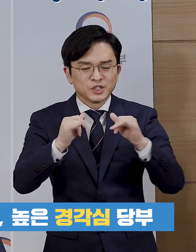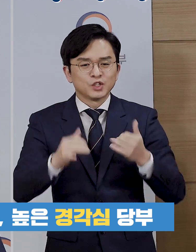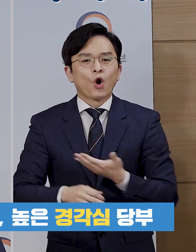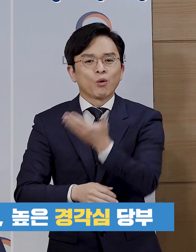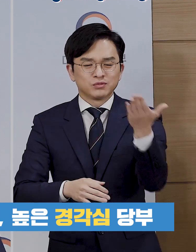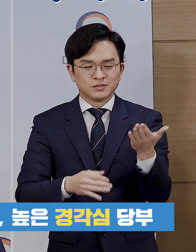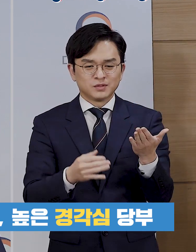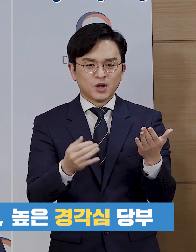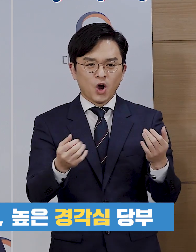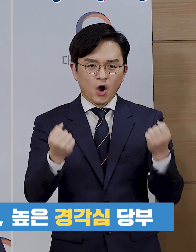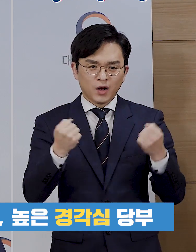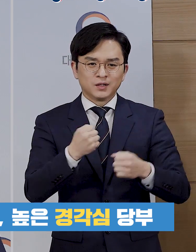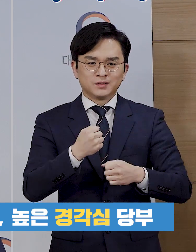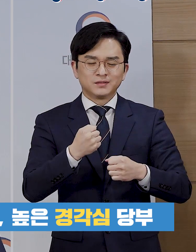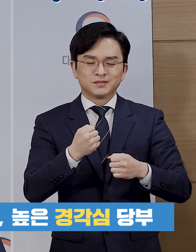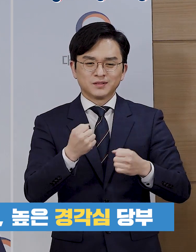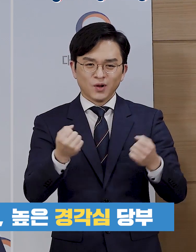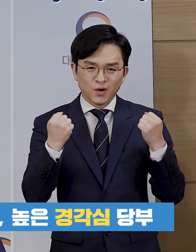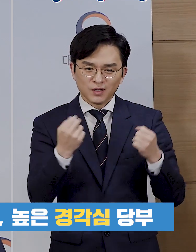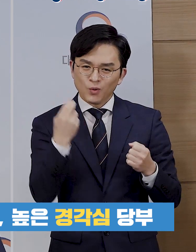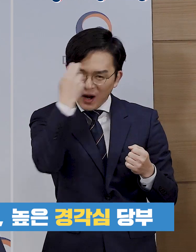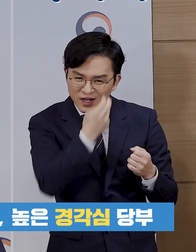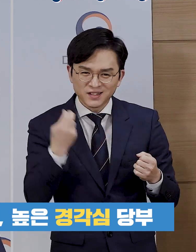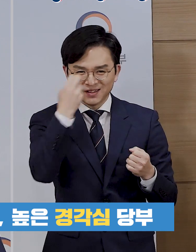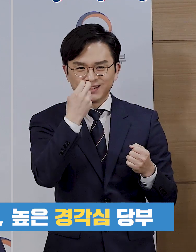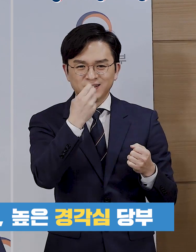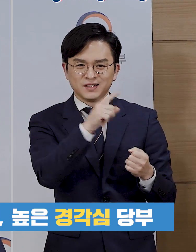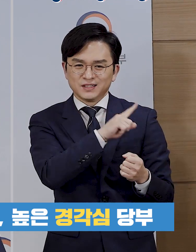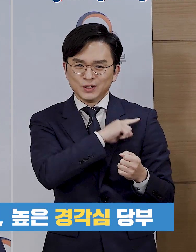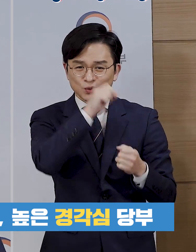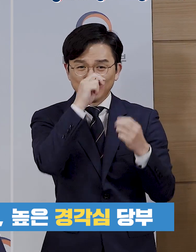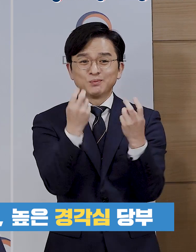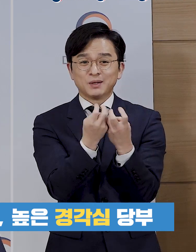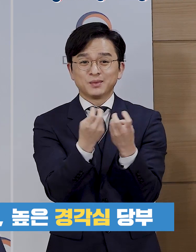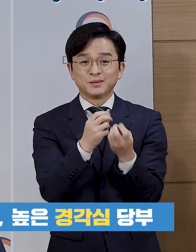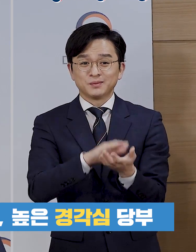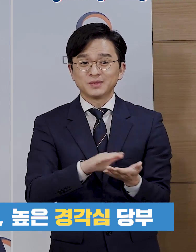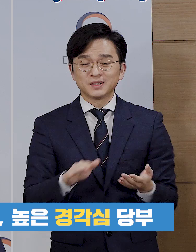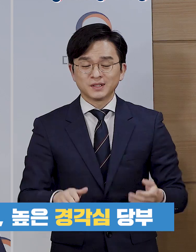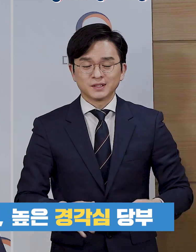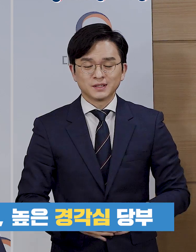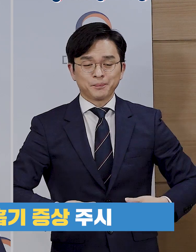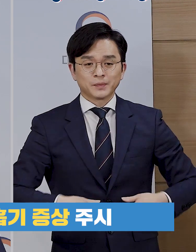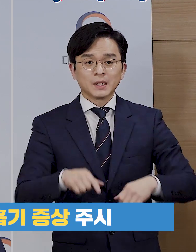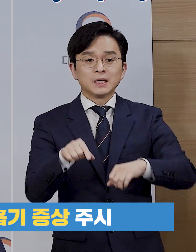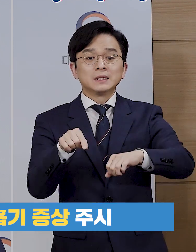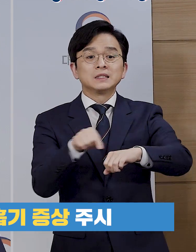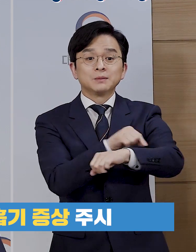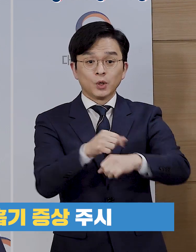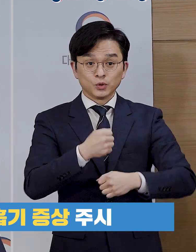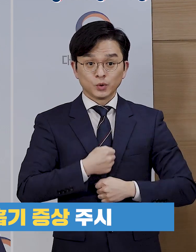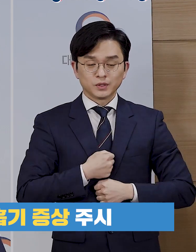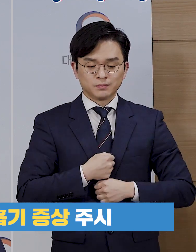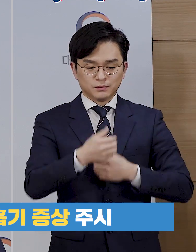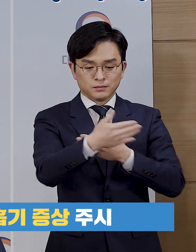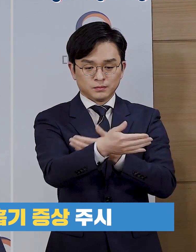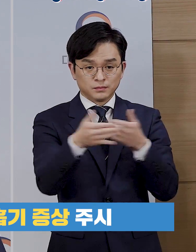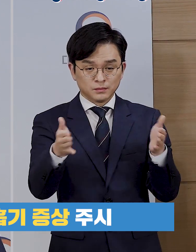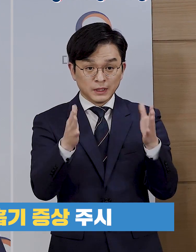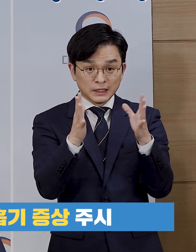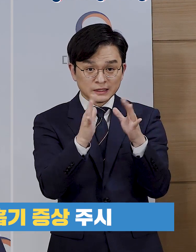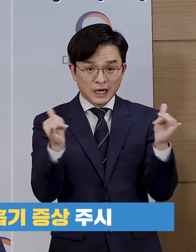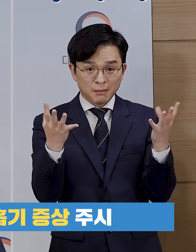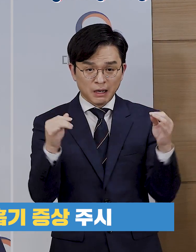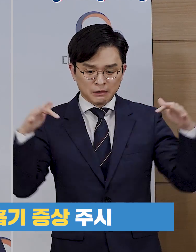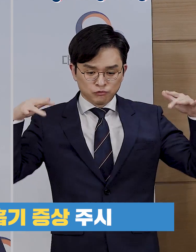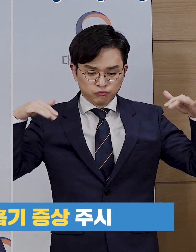시작한다는 점을 참고하시어 보다 높은 경각심을 가져주실 것을 당부드립니다. 특히 밀폐된